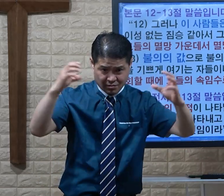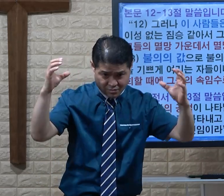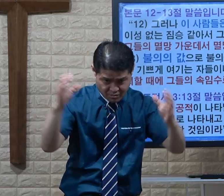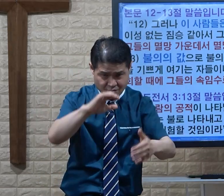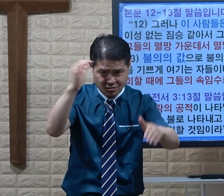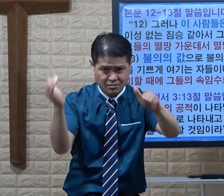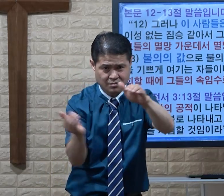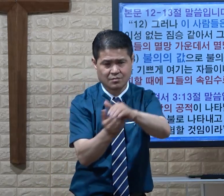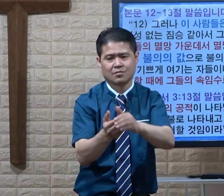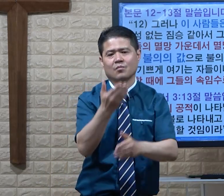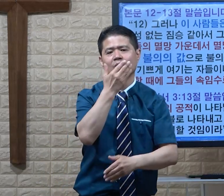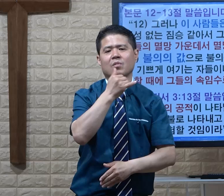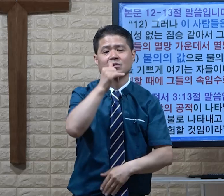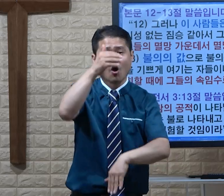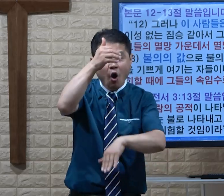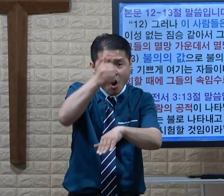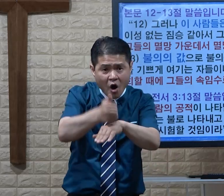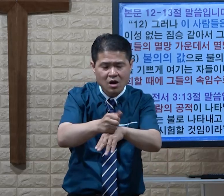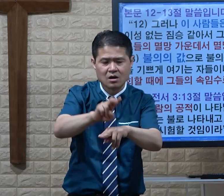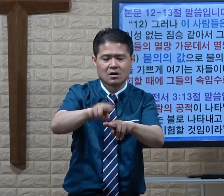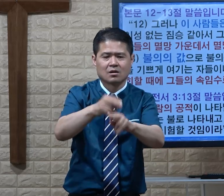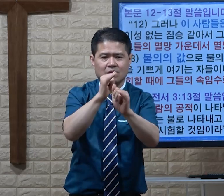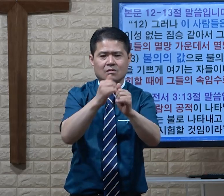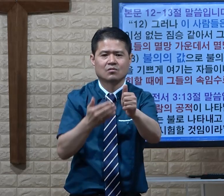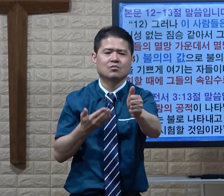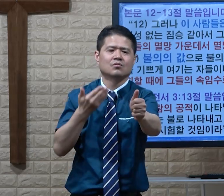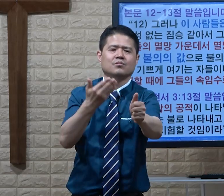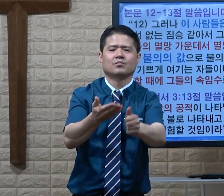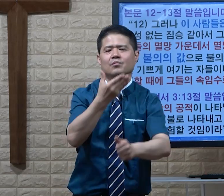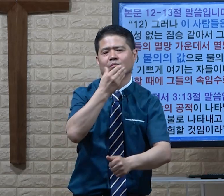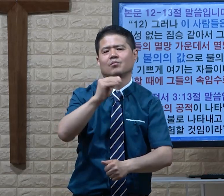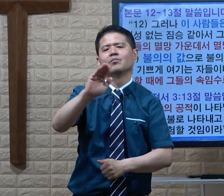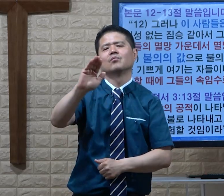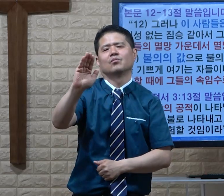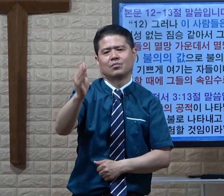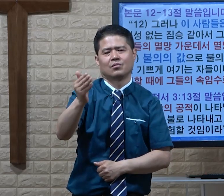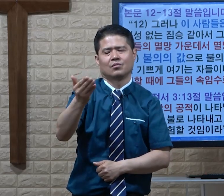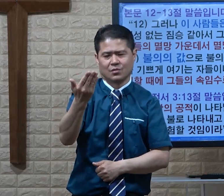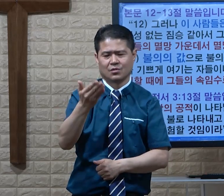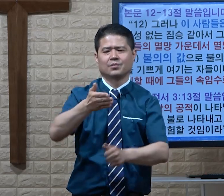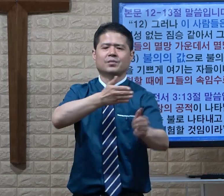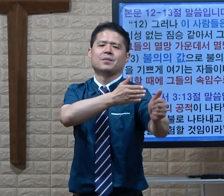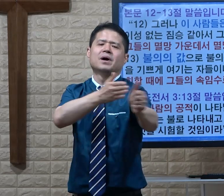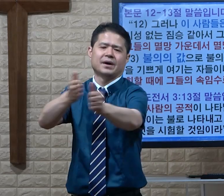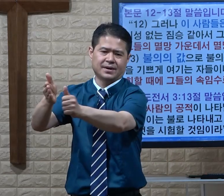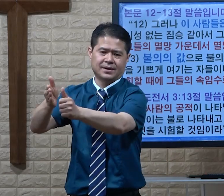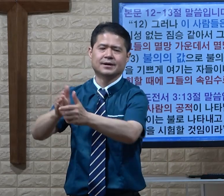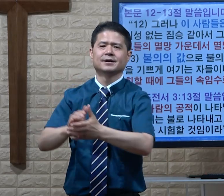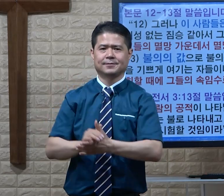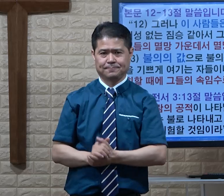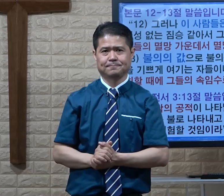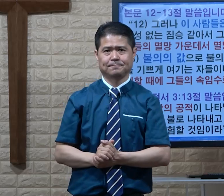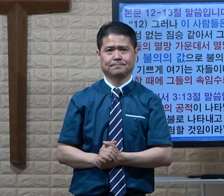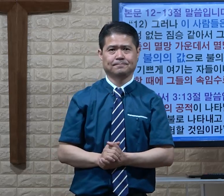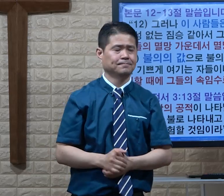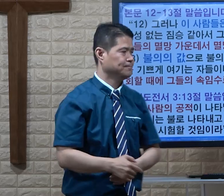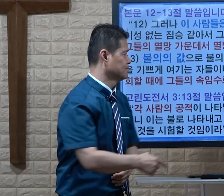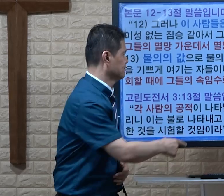이와 같이 서로 확실하면 하나님이 이를 성취하며 그 상을 받을 수 있다는 것입니다. 여러분들 성취하시길 바랍니다.